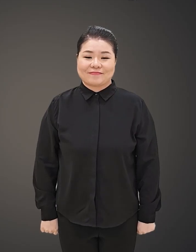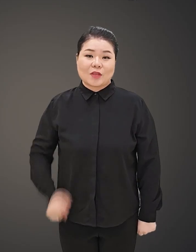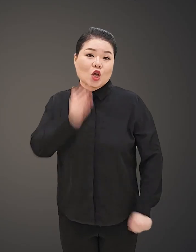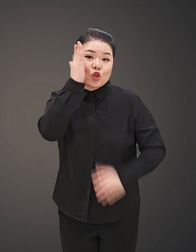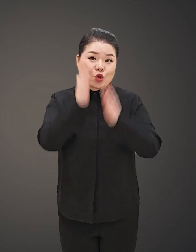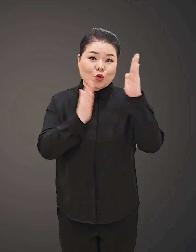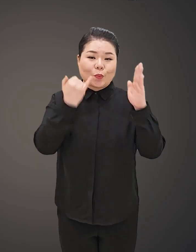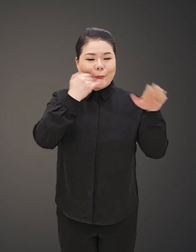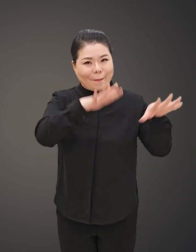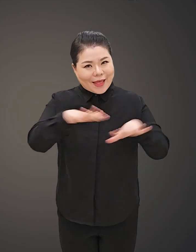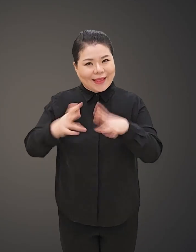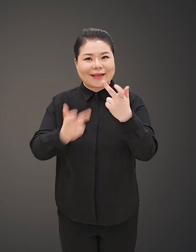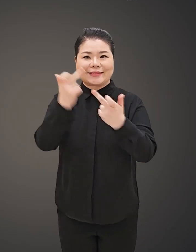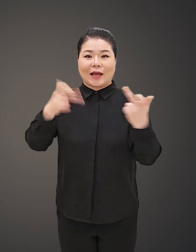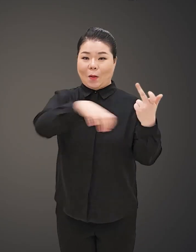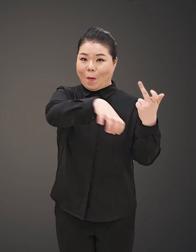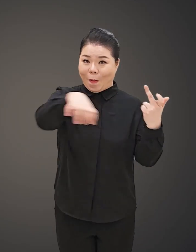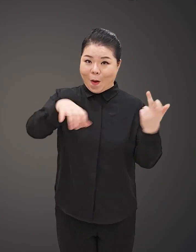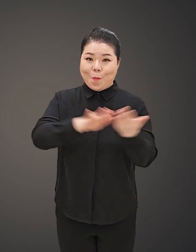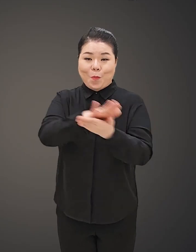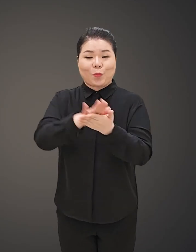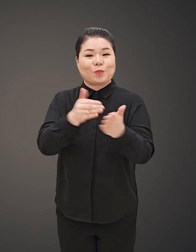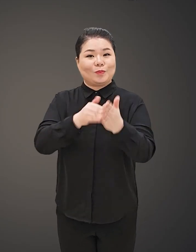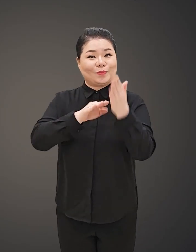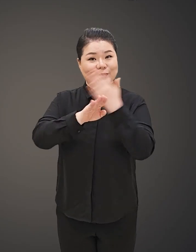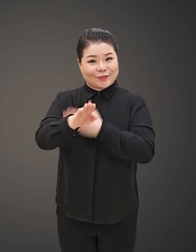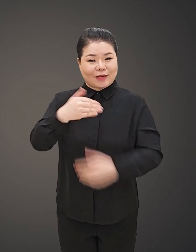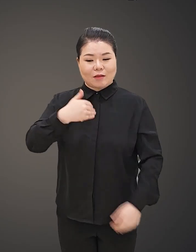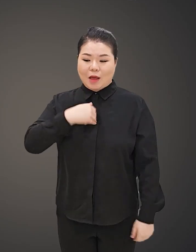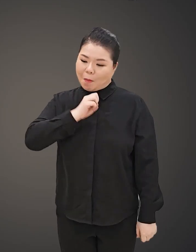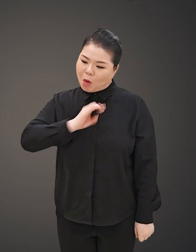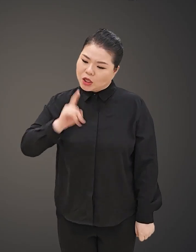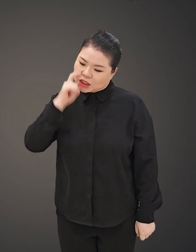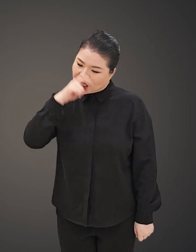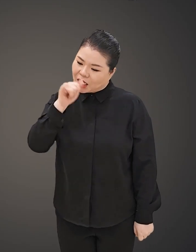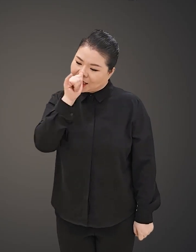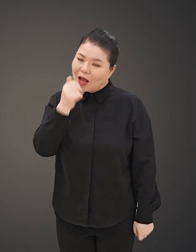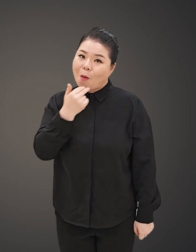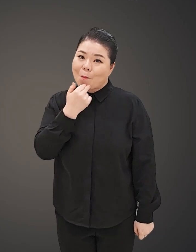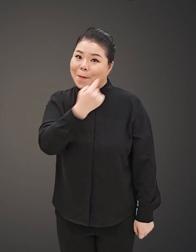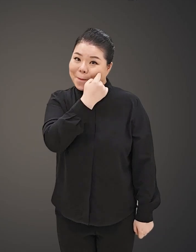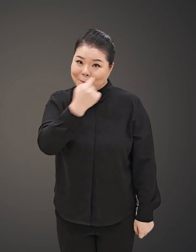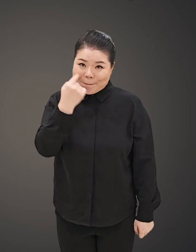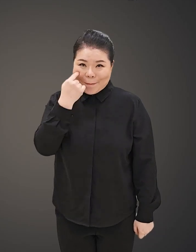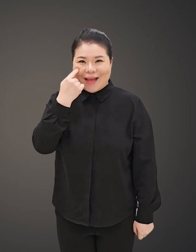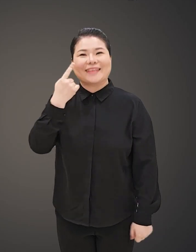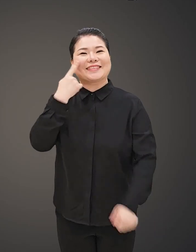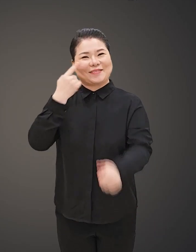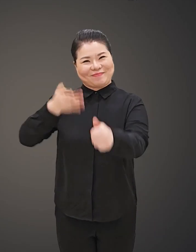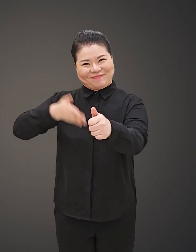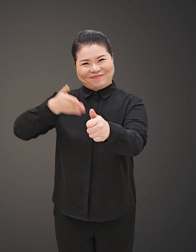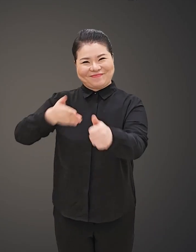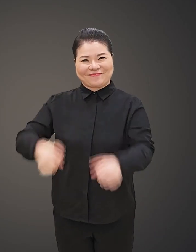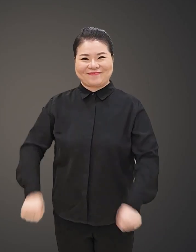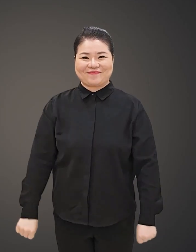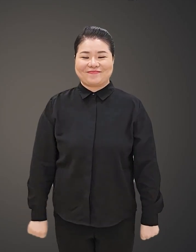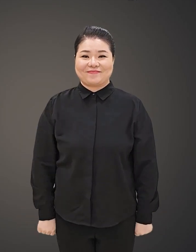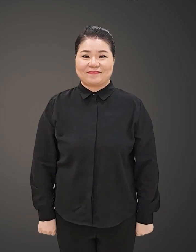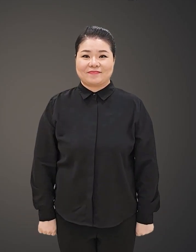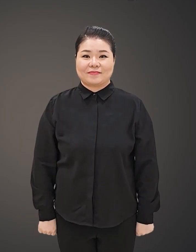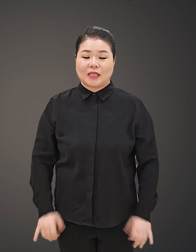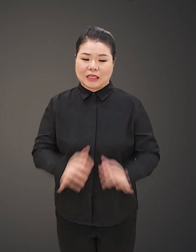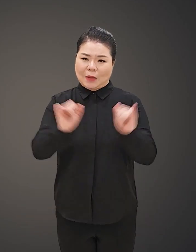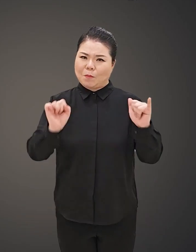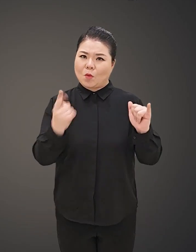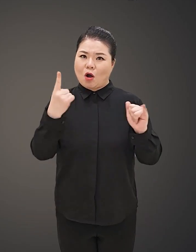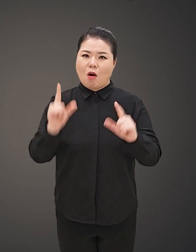숲, 바다, 산 등 자연을 즐기고 난 후에는 혹시 내가 남긴 쓰레기가 있는지 확인해 보세요.